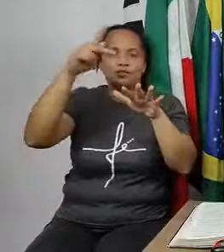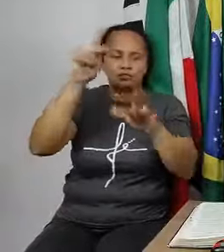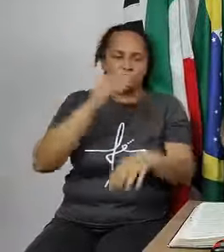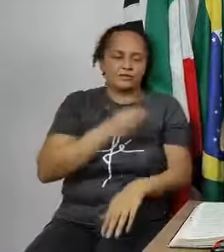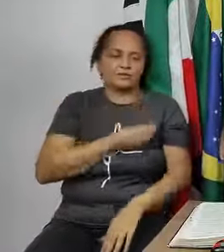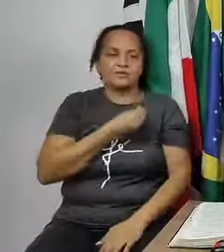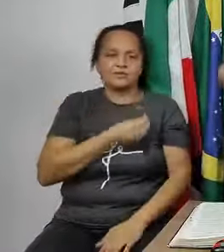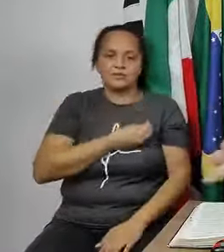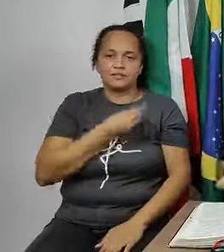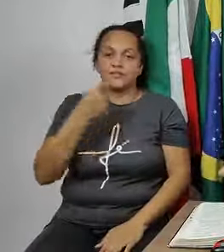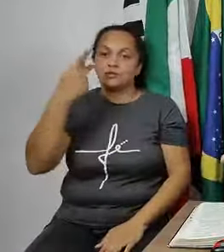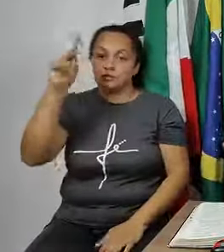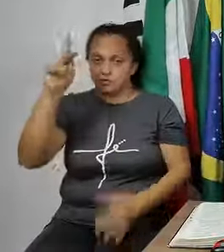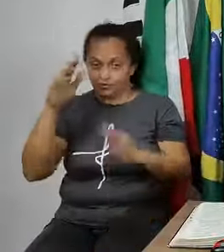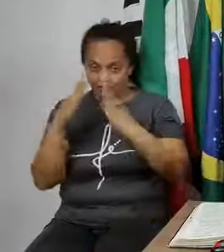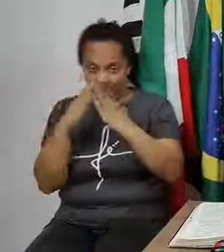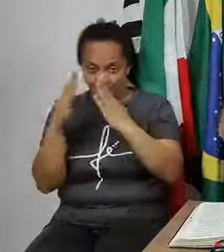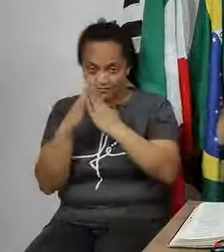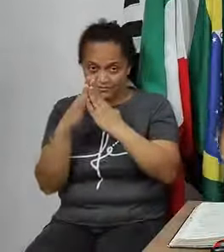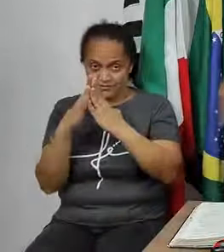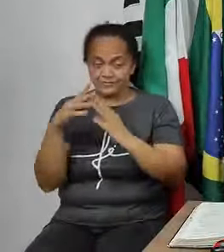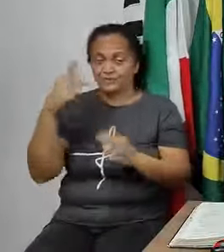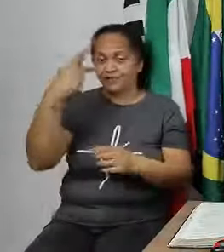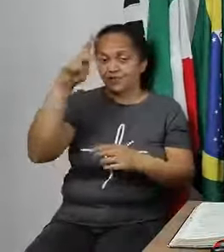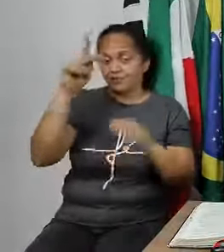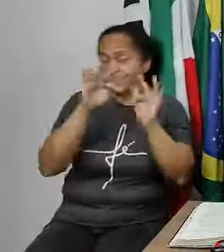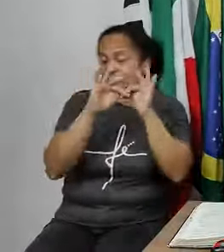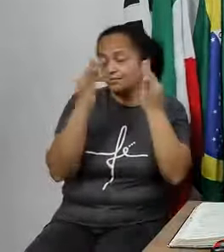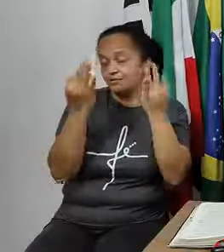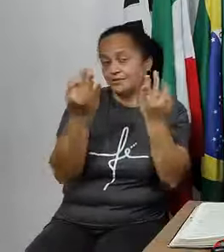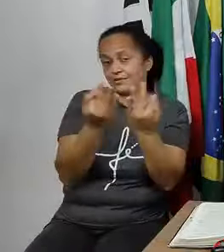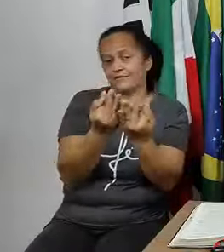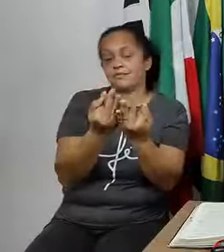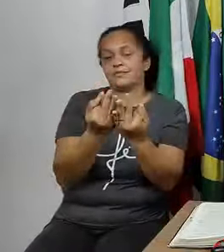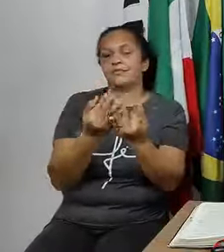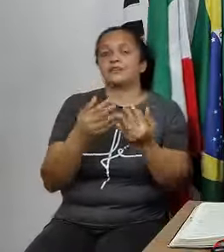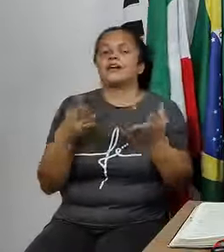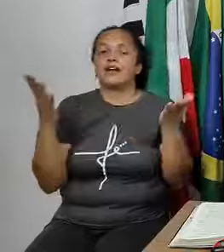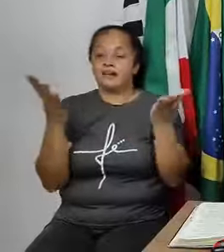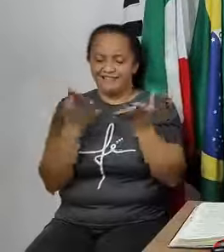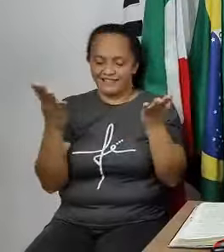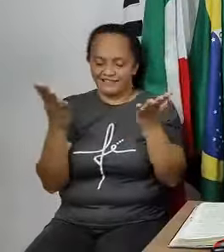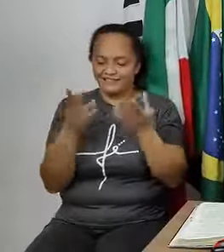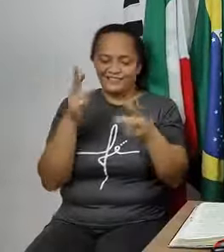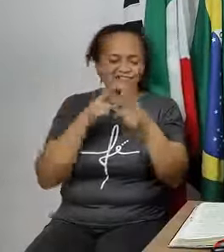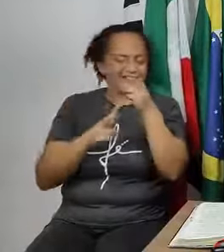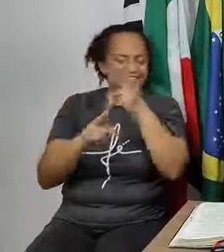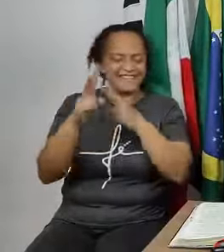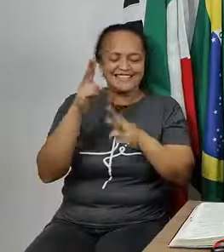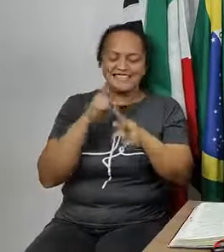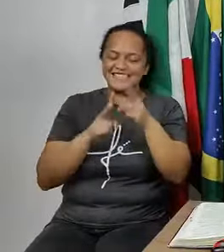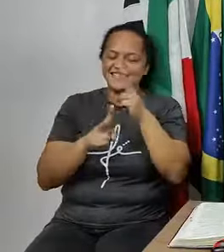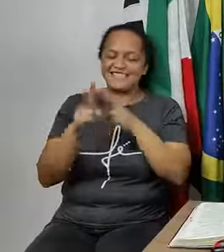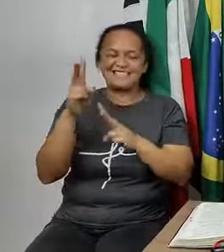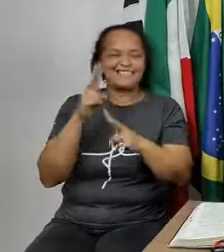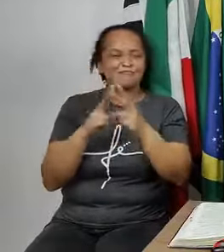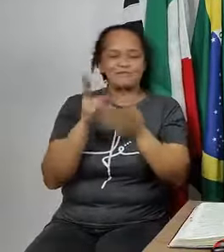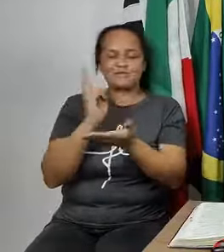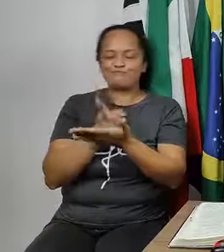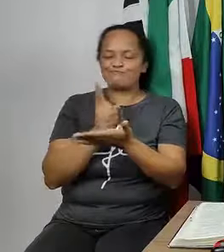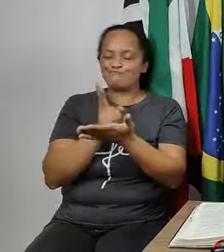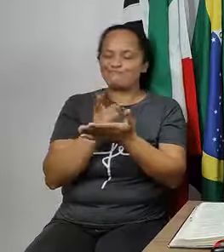vida, sobre a sua casa e sobre a sua família, desde agora e para todo